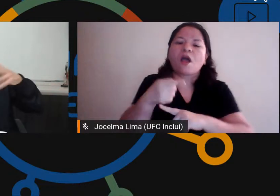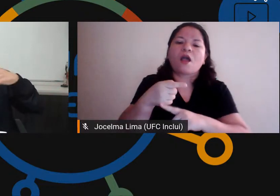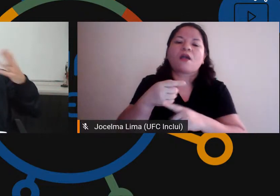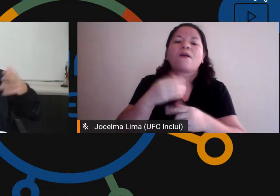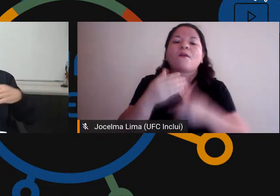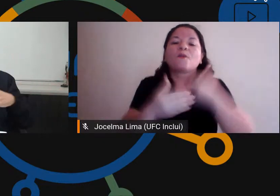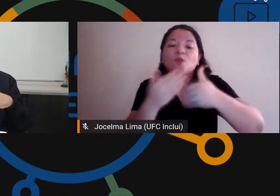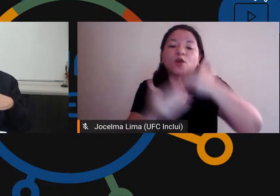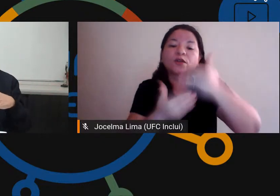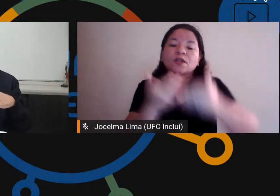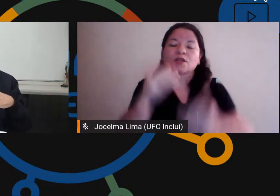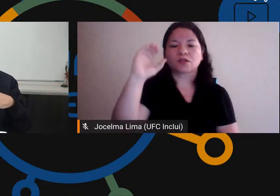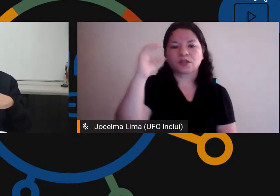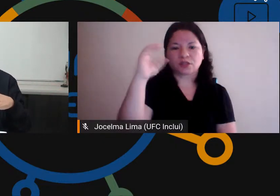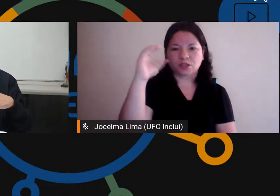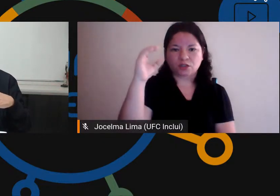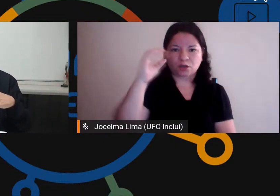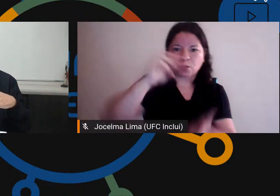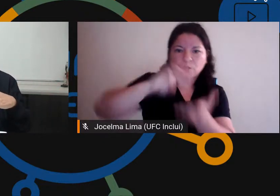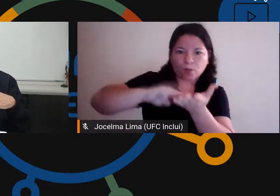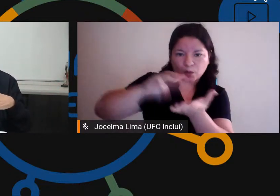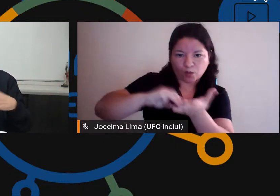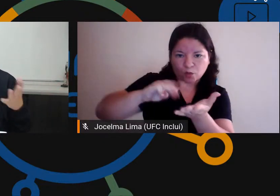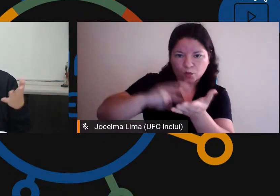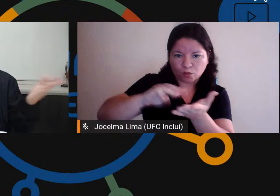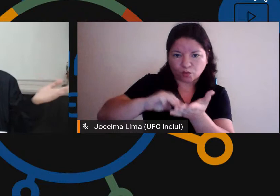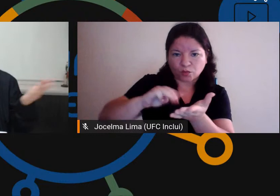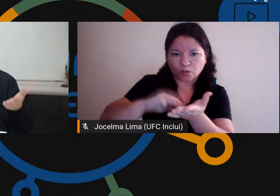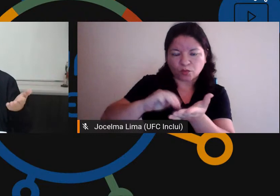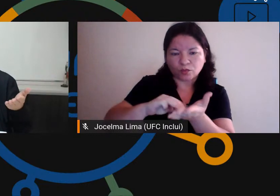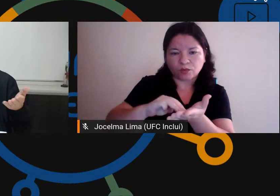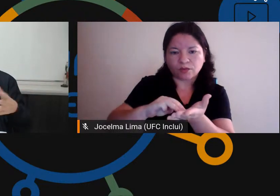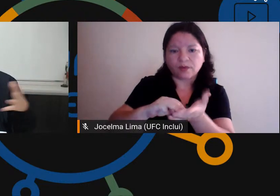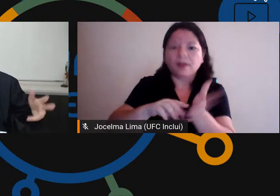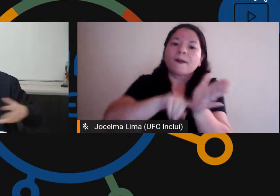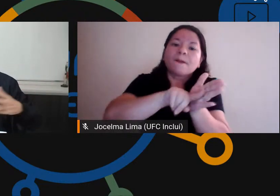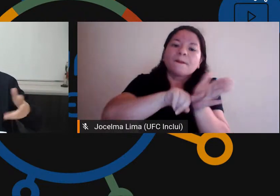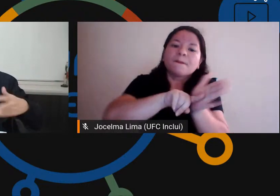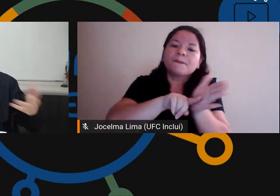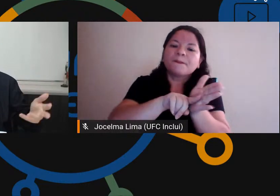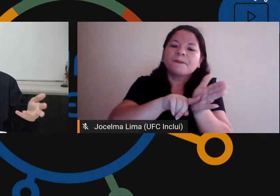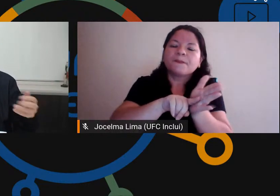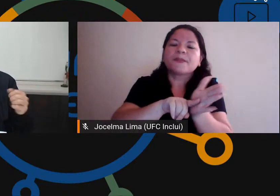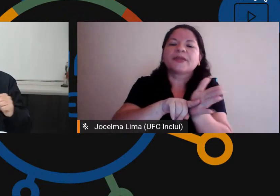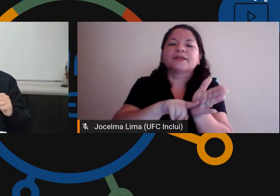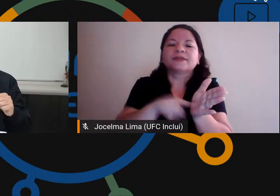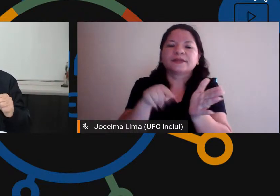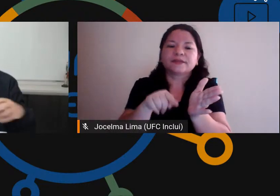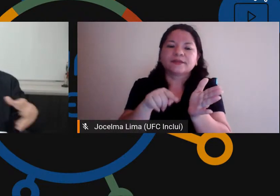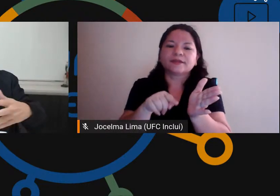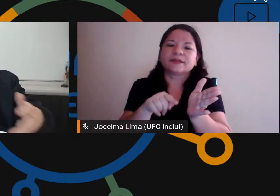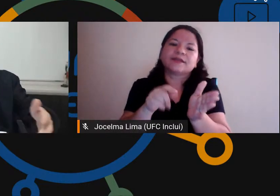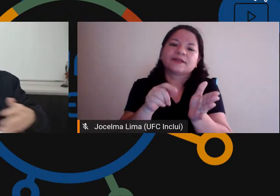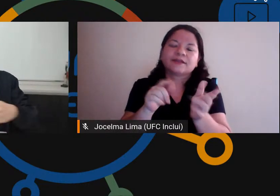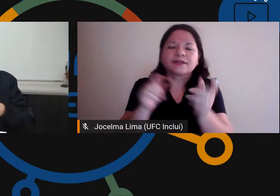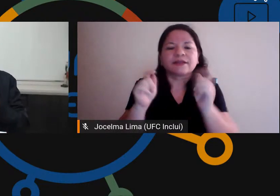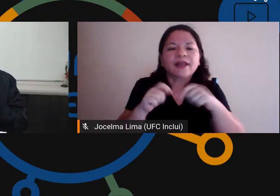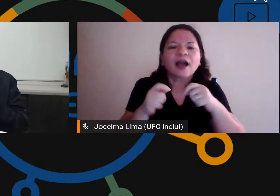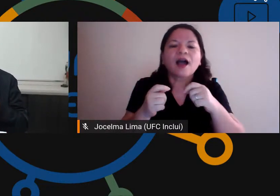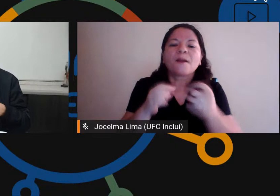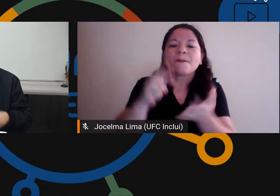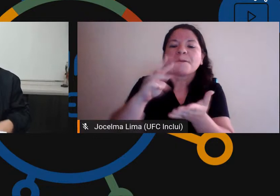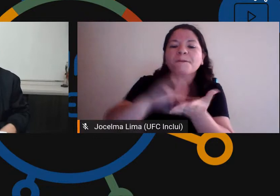áreas e que não sejam ligadas à ciência. Faço pesquisa, como eu falei, para ver onde eu deixei meu celular, para saber o que aconteceu